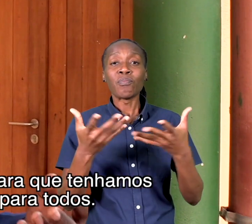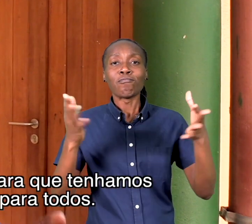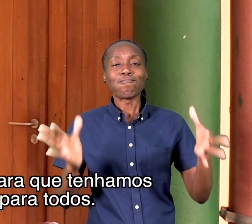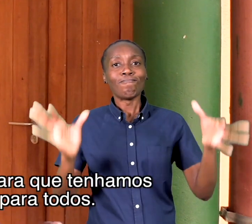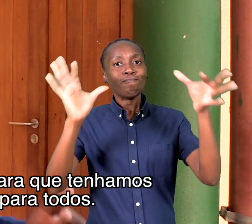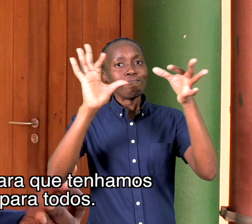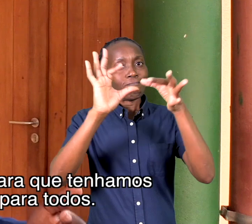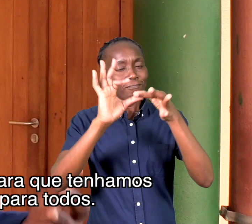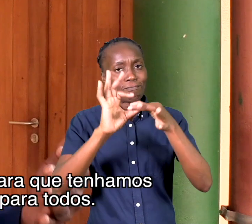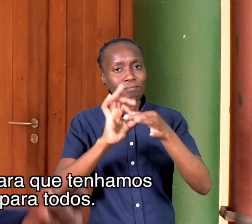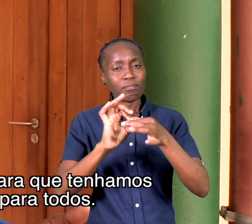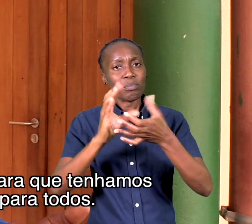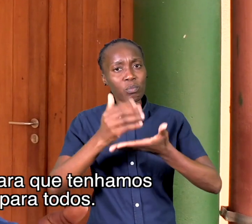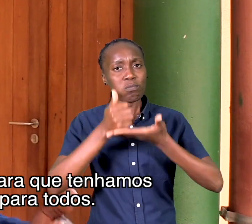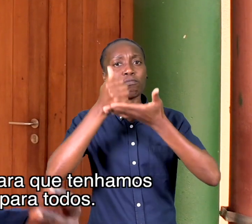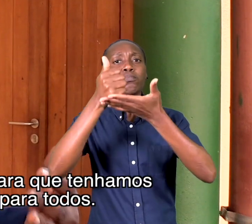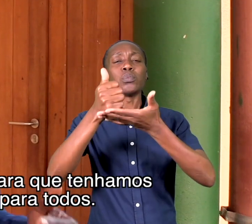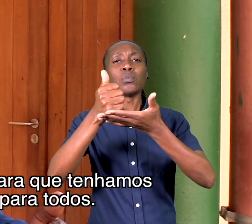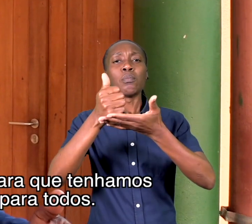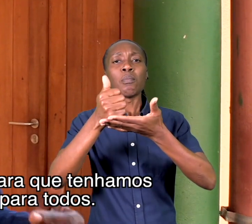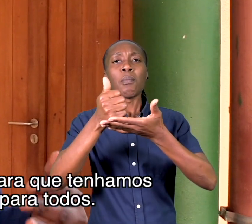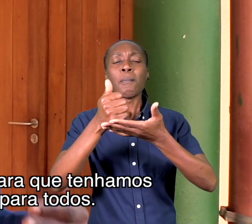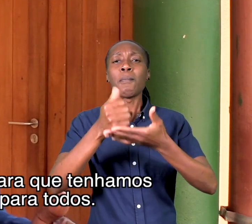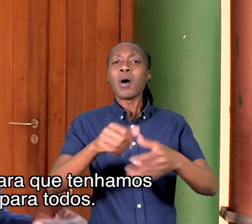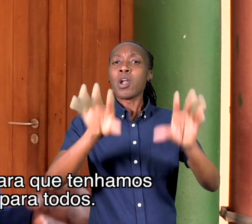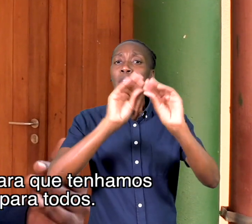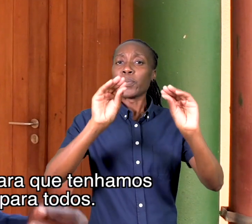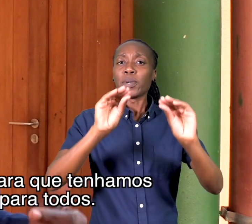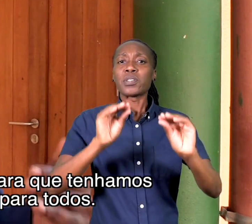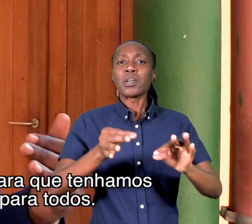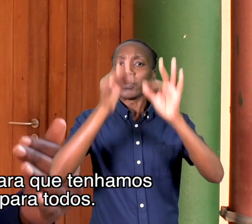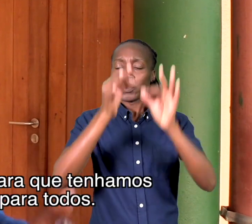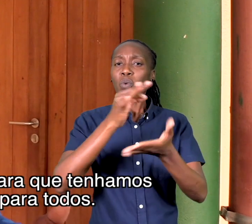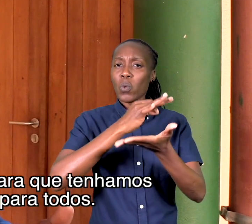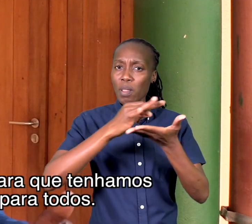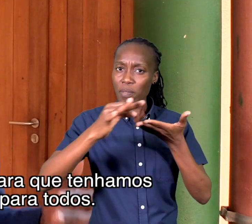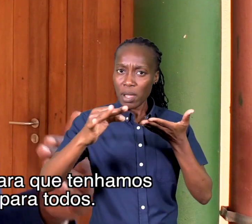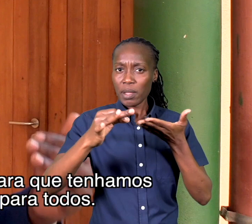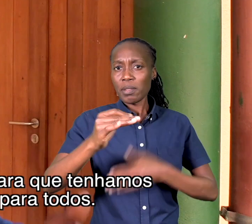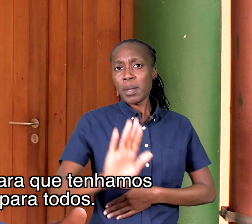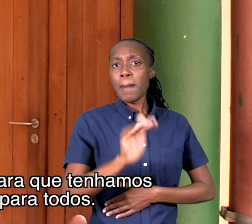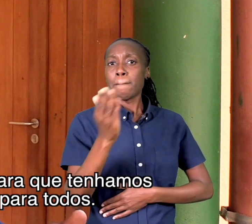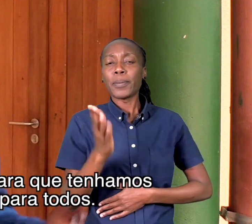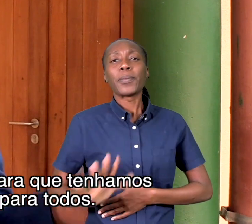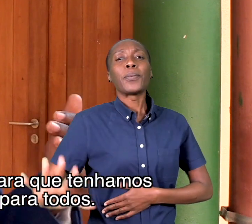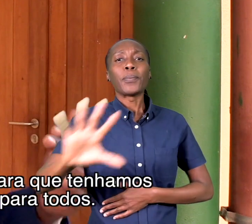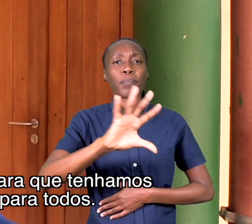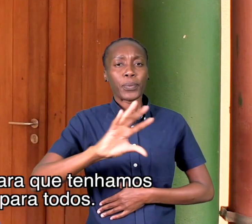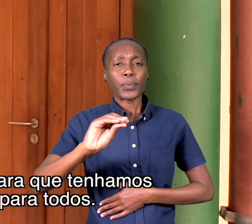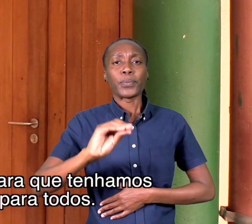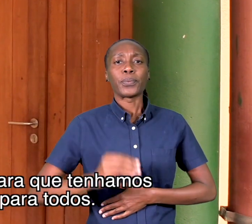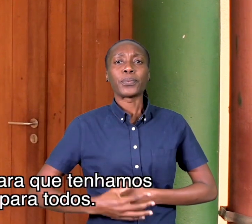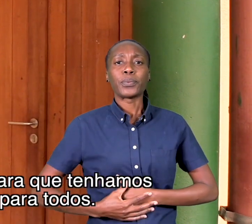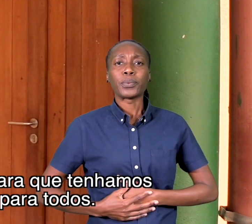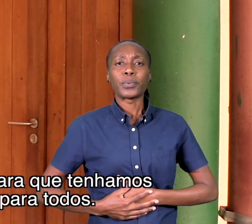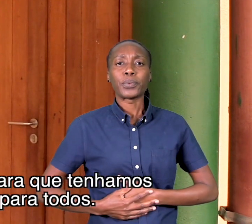criar condições de haver sinergias para que tenhamos uma educação de qualidade, para a qualidade